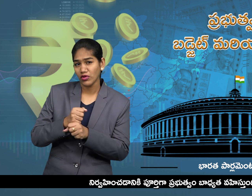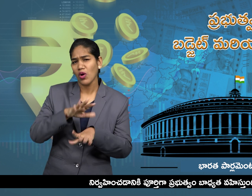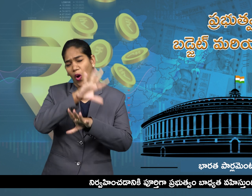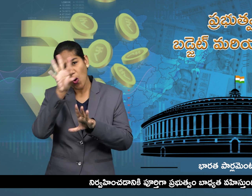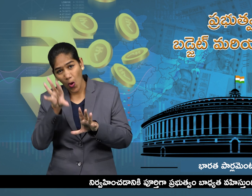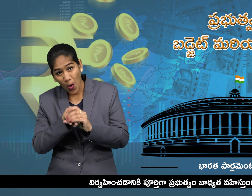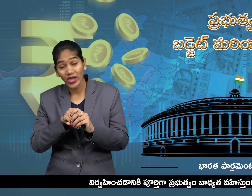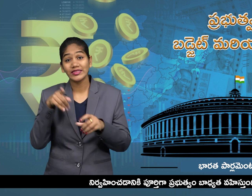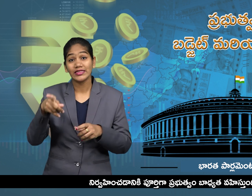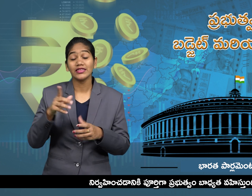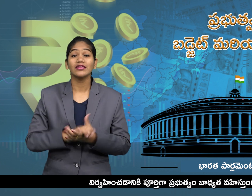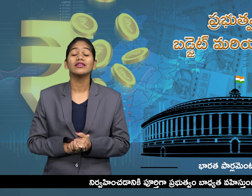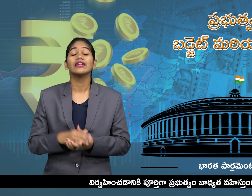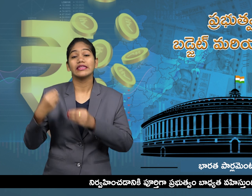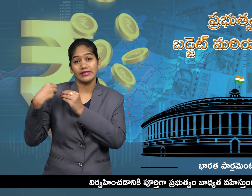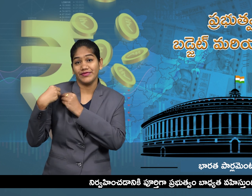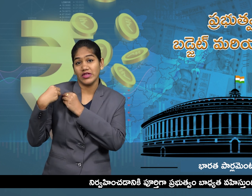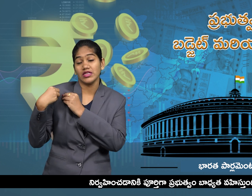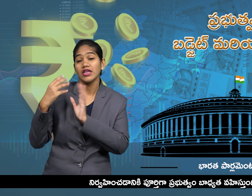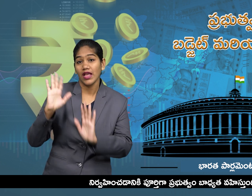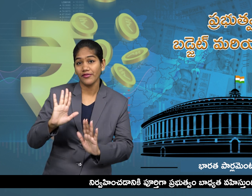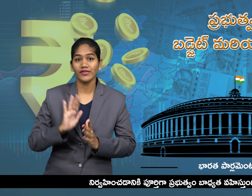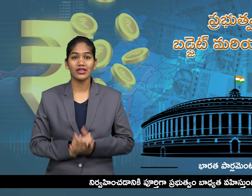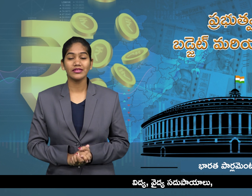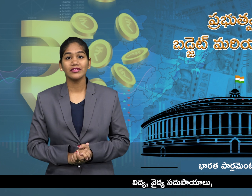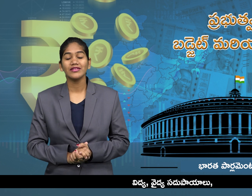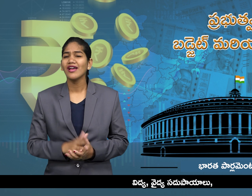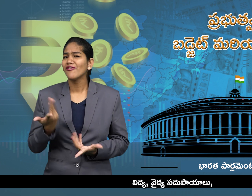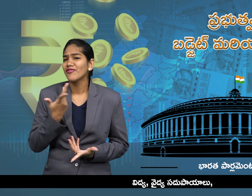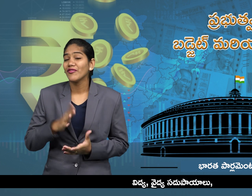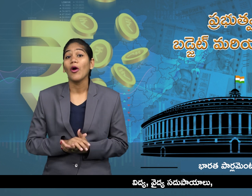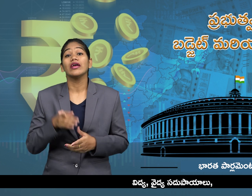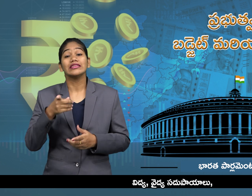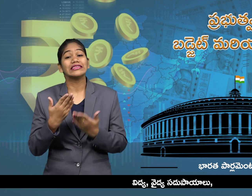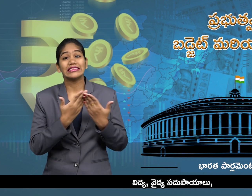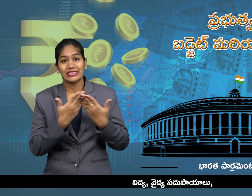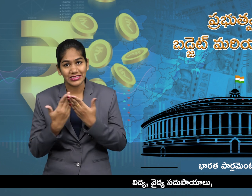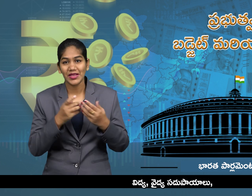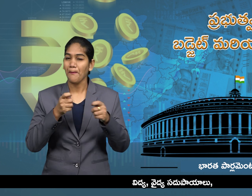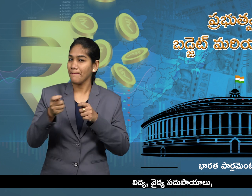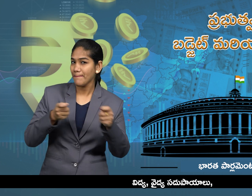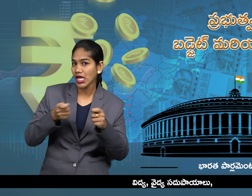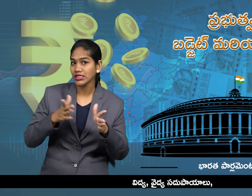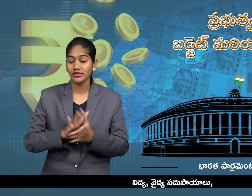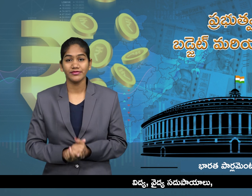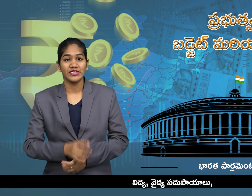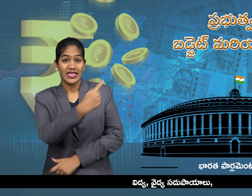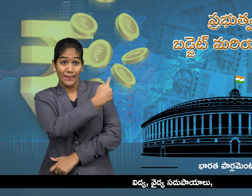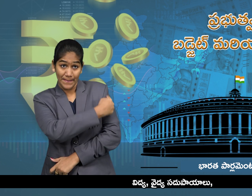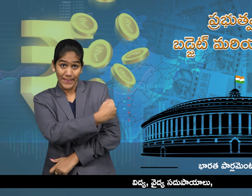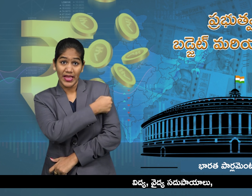నిర్వహించడానికి పూర్తిగా ప్రభుత్వం బాధ్యత వహిస్తుంది. విద్య, వైద్య సదుపాయాలు,